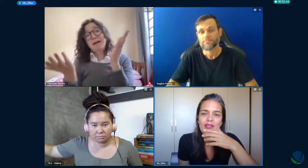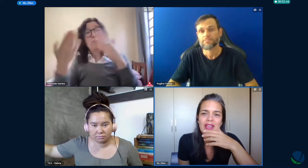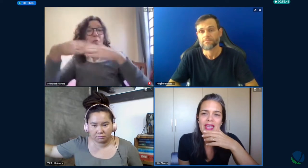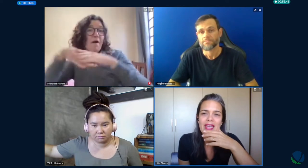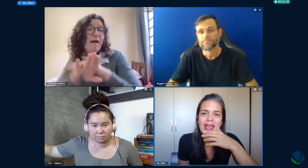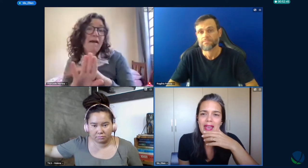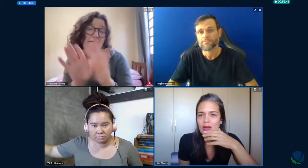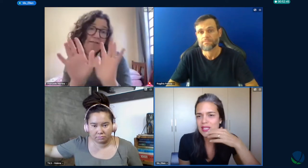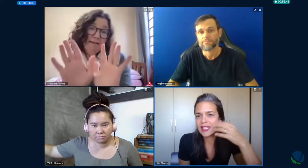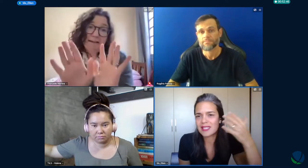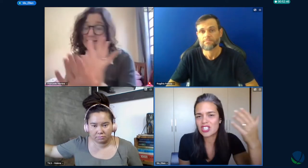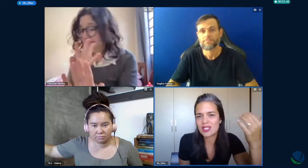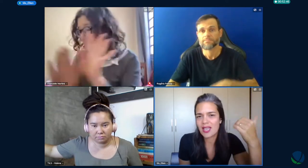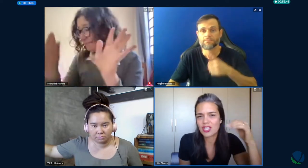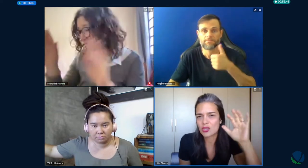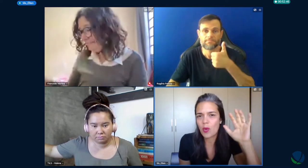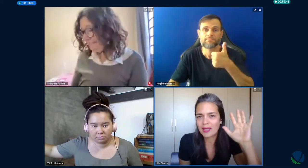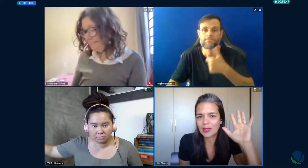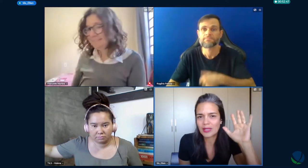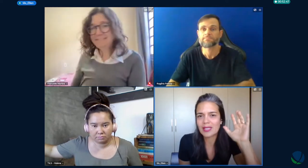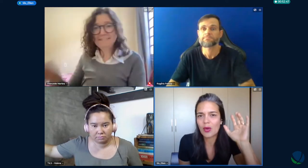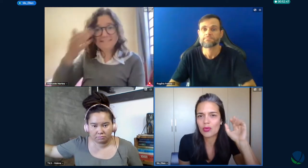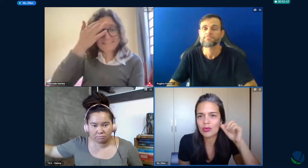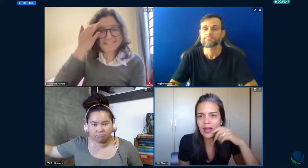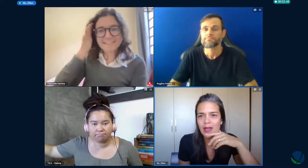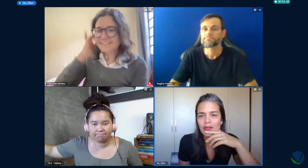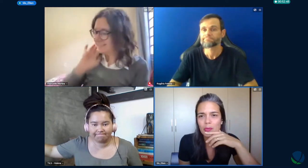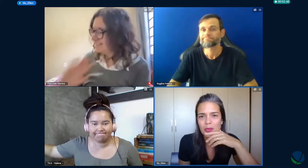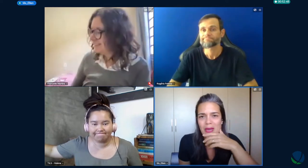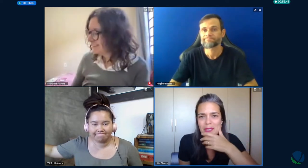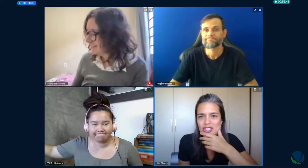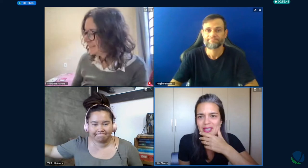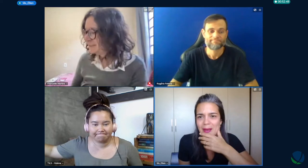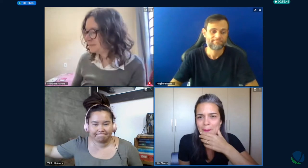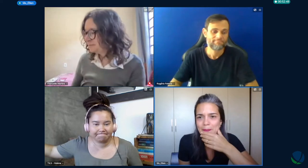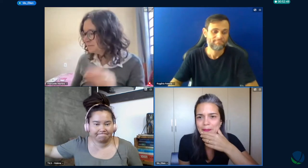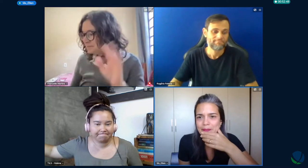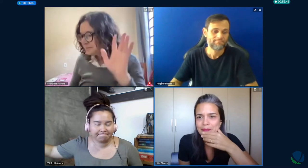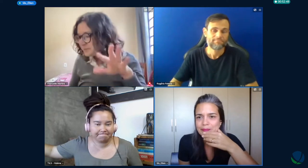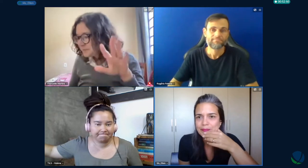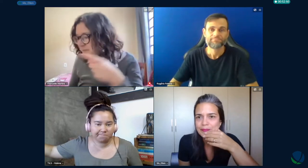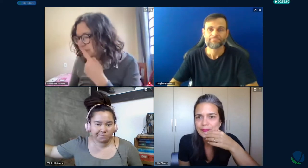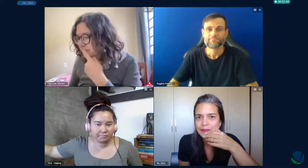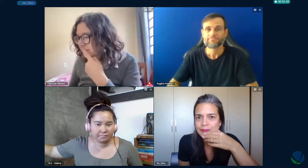mas eu vou ver, eu sei que existe esse registro guardado aqui em algum lugar e eu vou procurar para te dar.